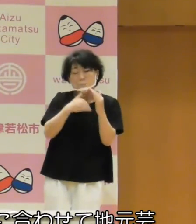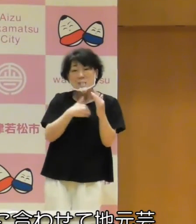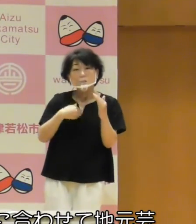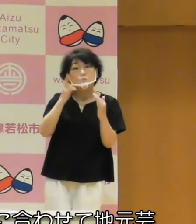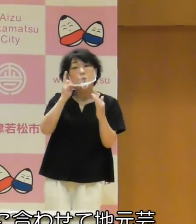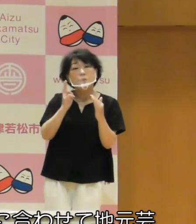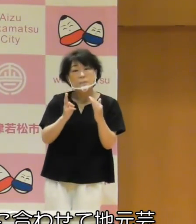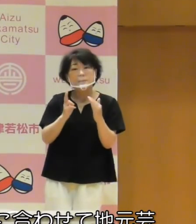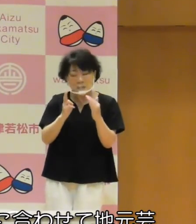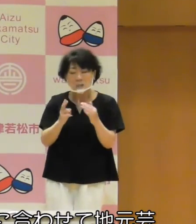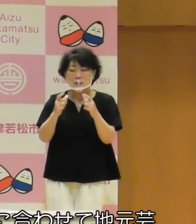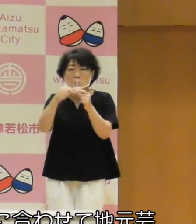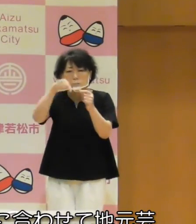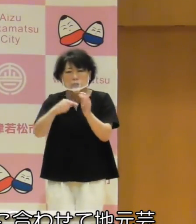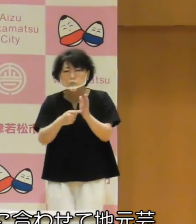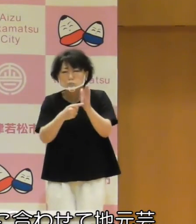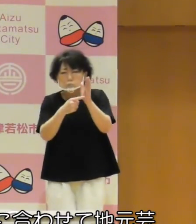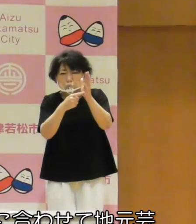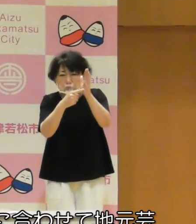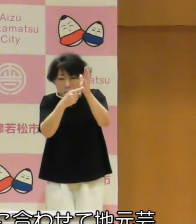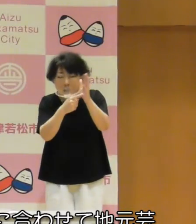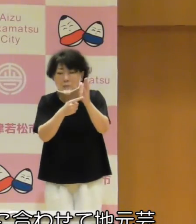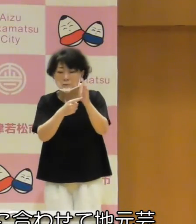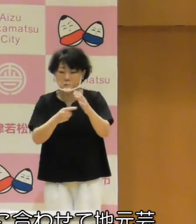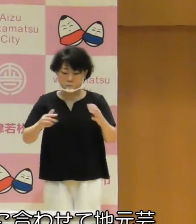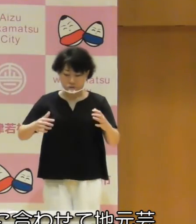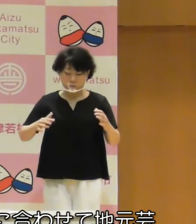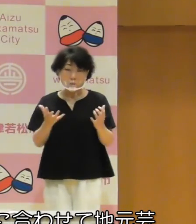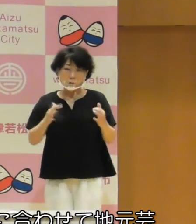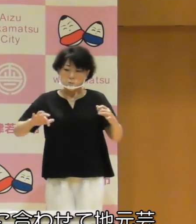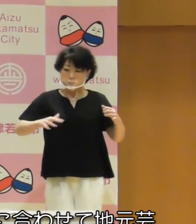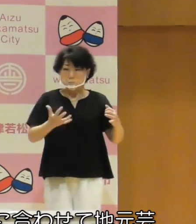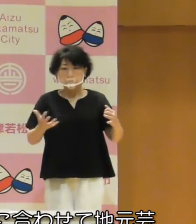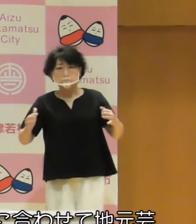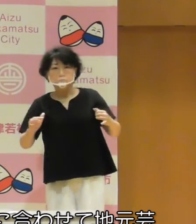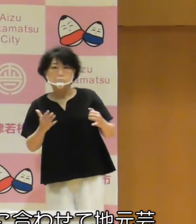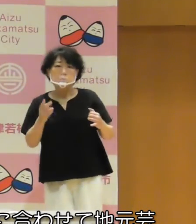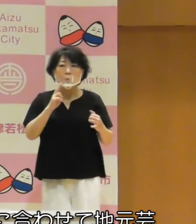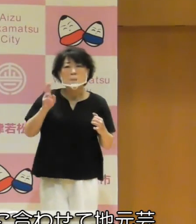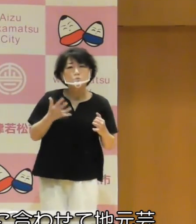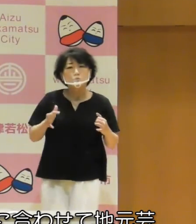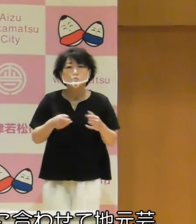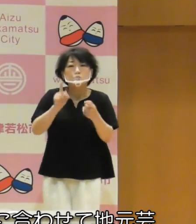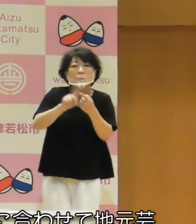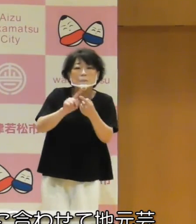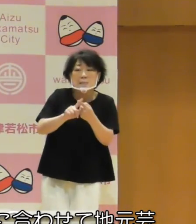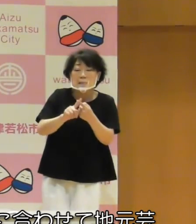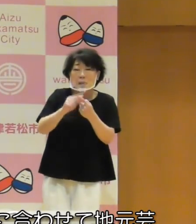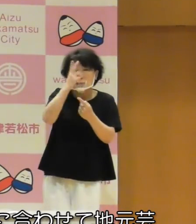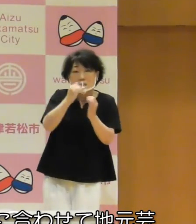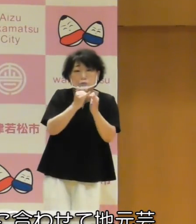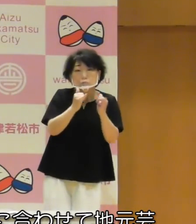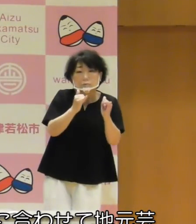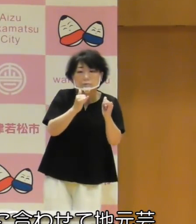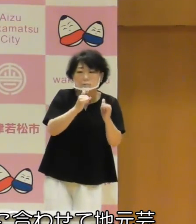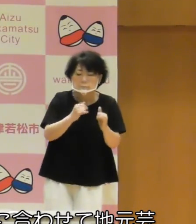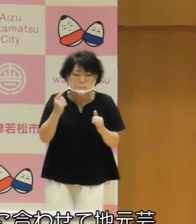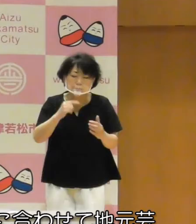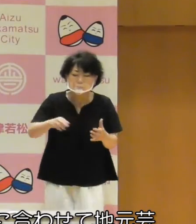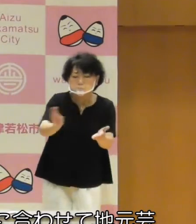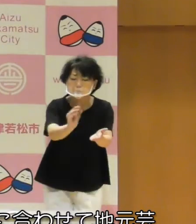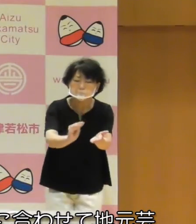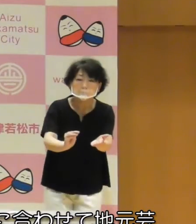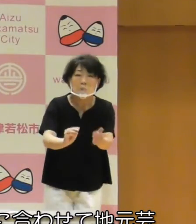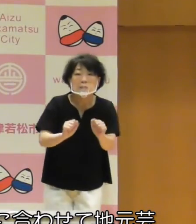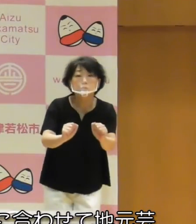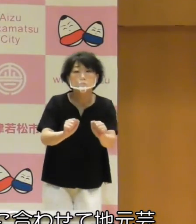国内屈指のバンドネオン奏者の演奏に合わせて、地元芸術家がライブペインティングを